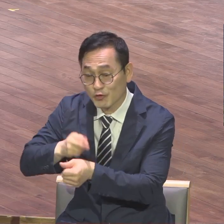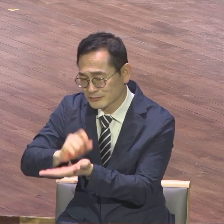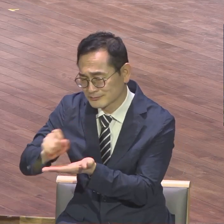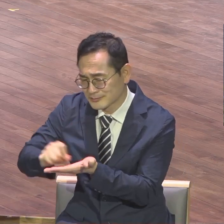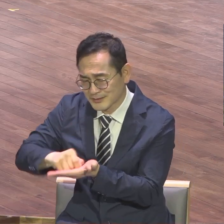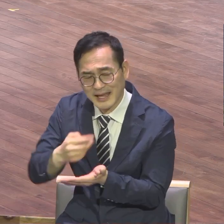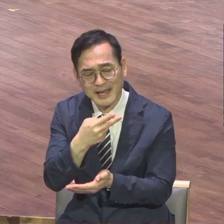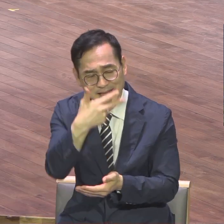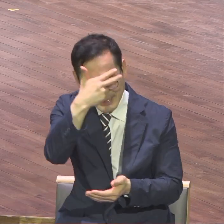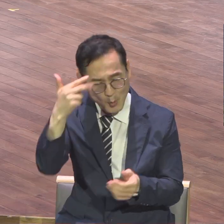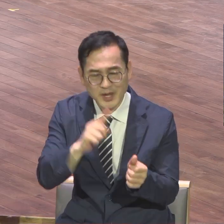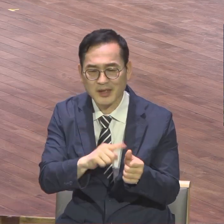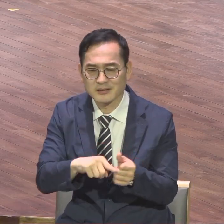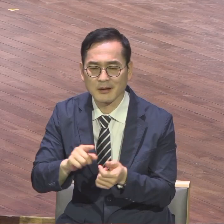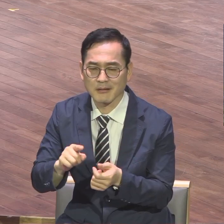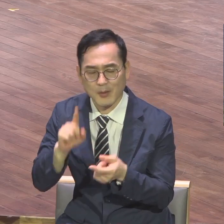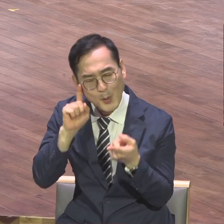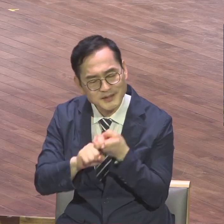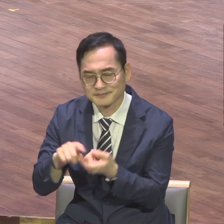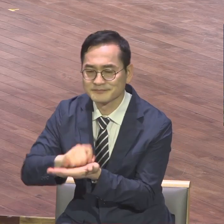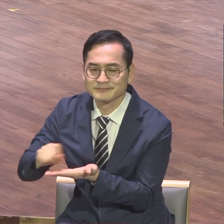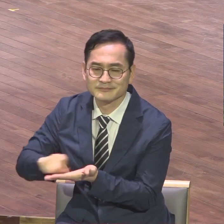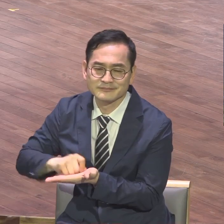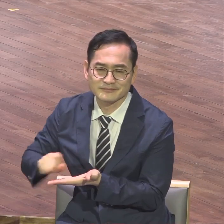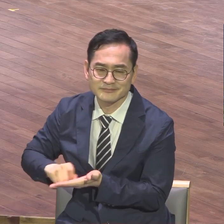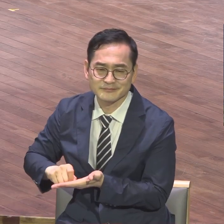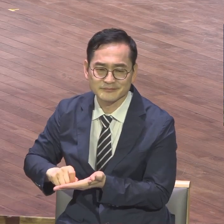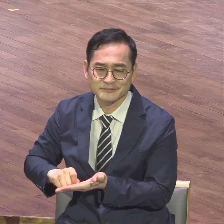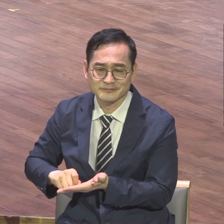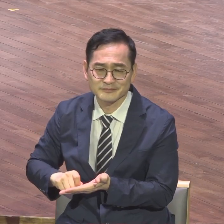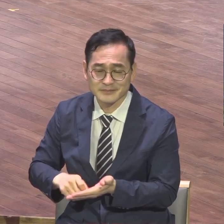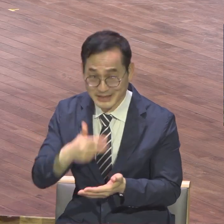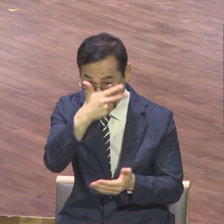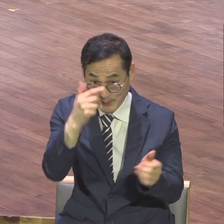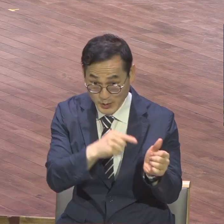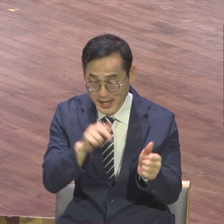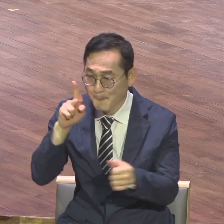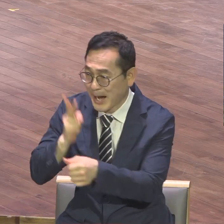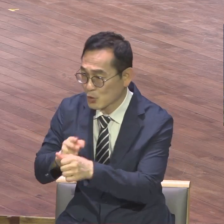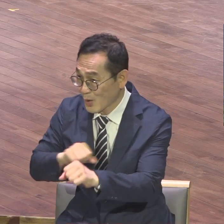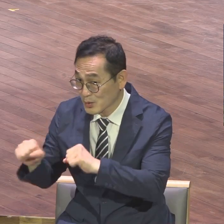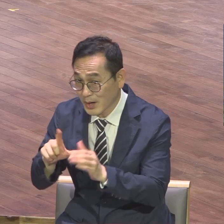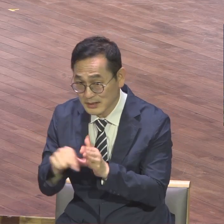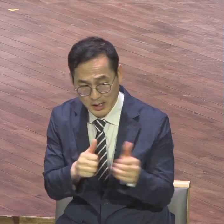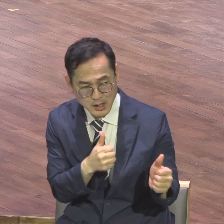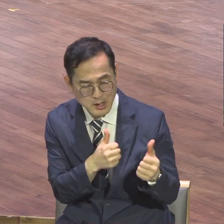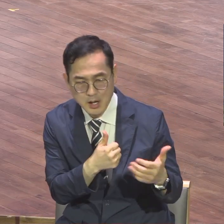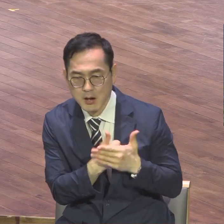발견할 수가 있어요. 디모데가 바울 사역에 있어서 핵심 역할을